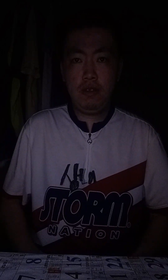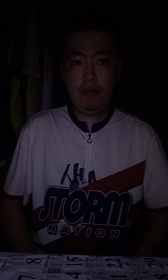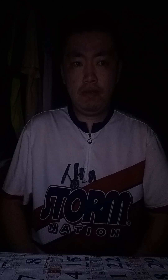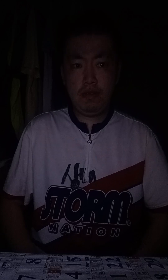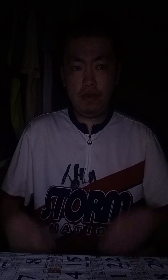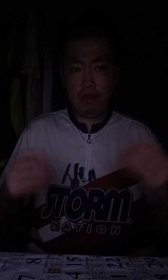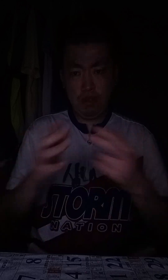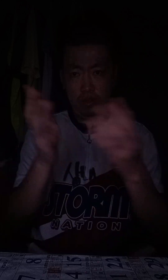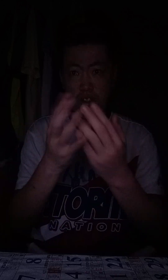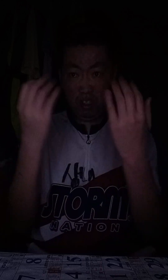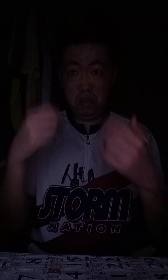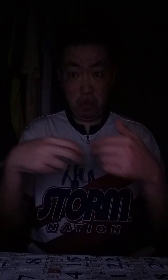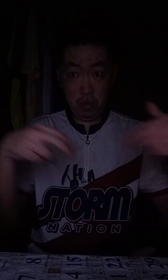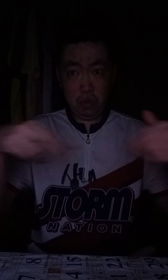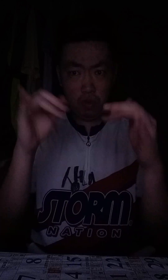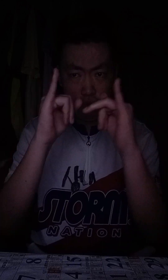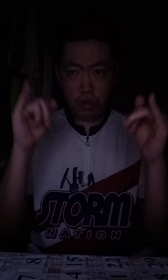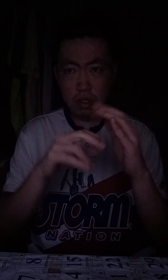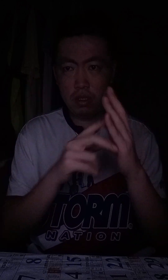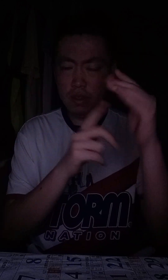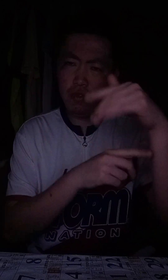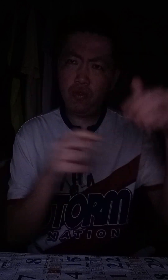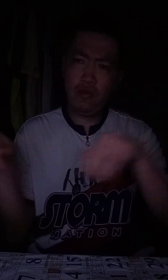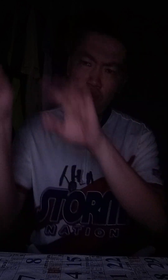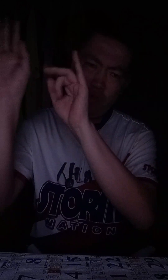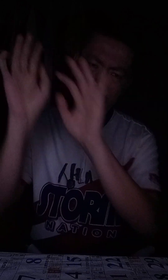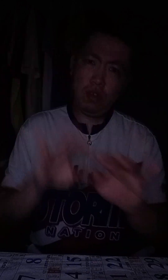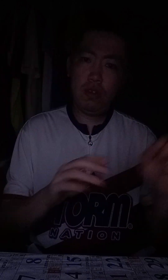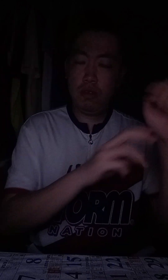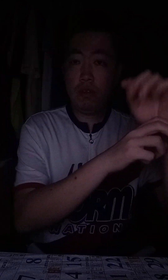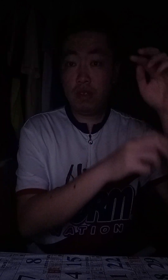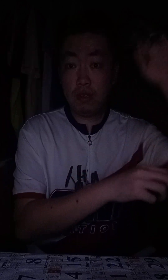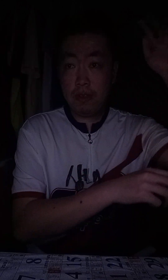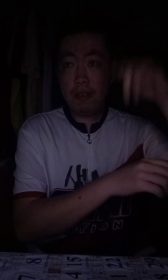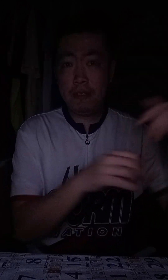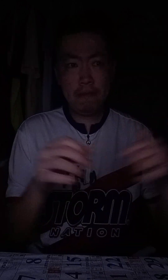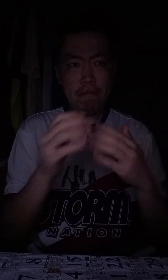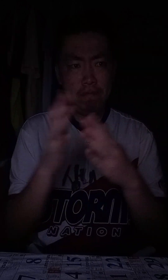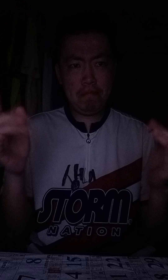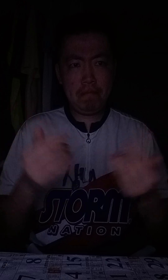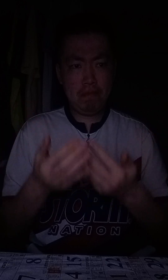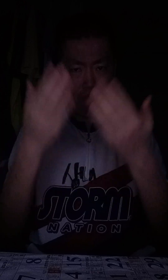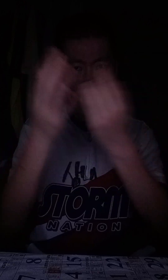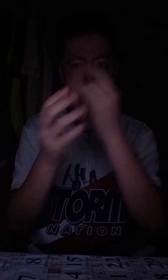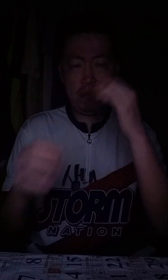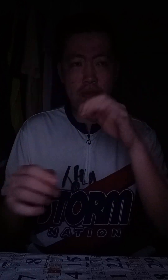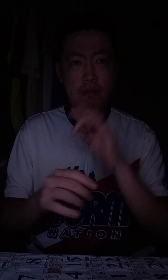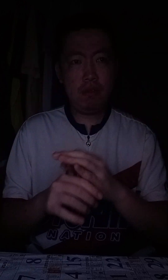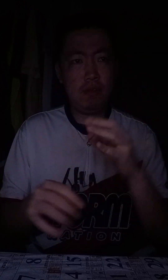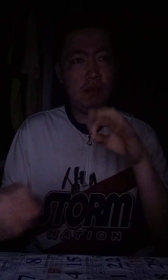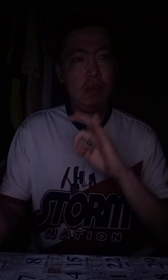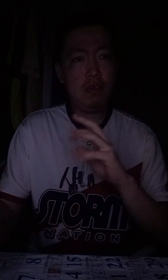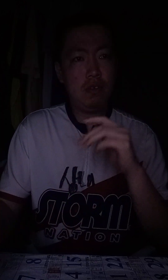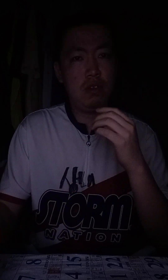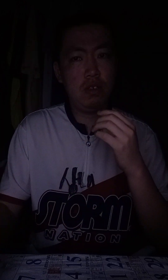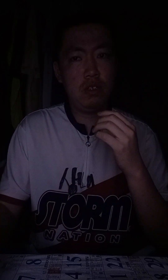차량 이동이 많은 명절 연휴에 이렇게 눈이 쏟아지면서 빙판길 사고도 이어지고 있습니다. 충남 서산에서 버스